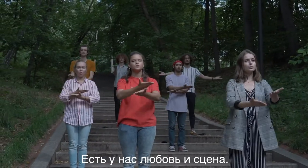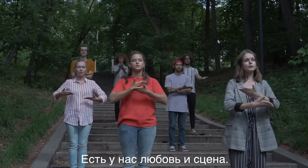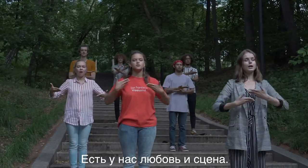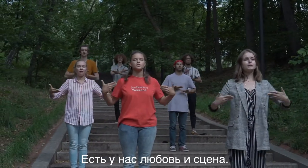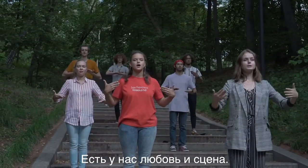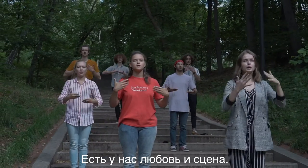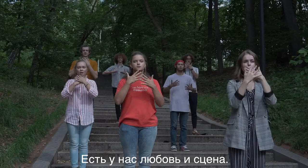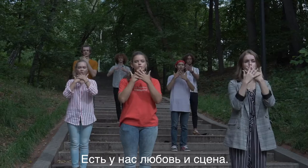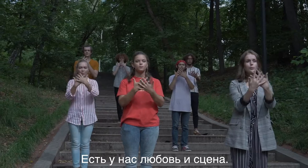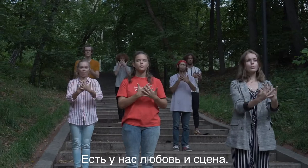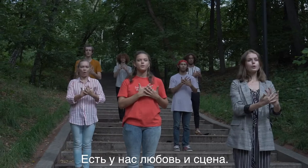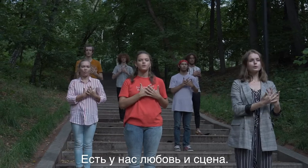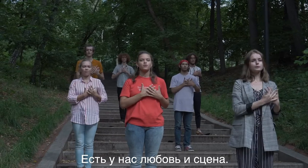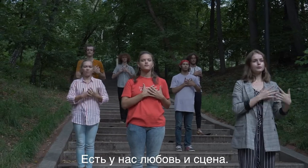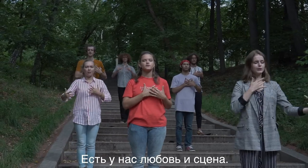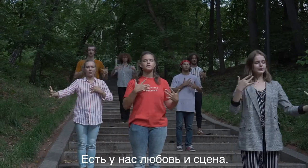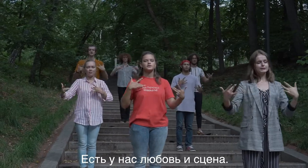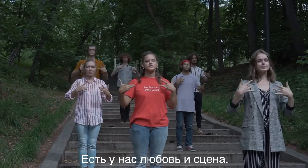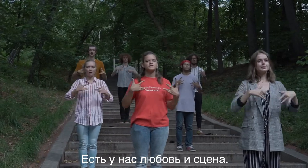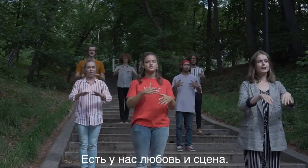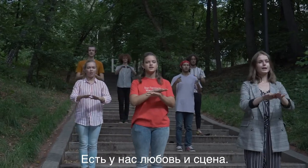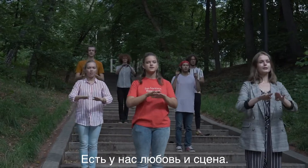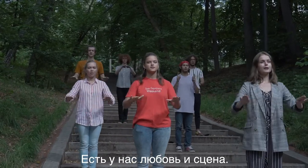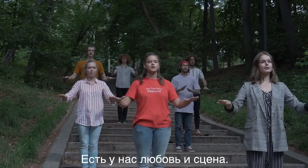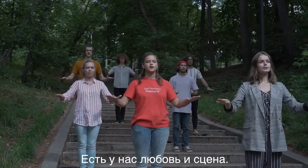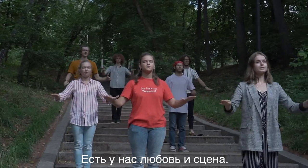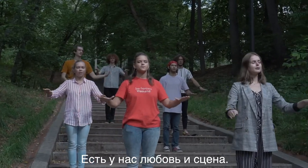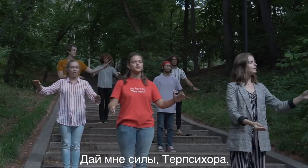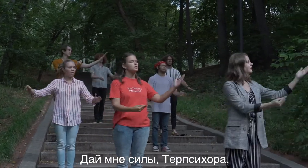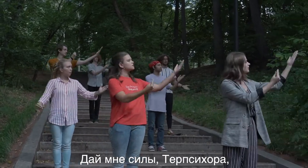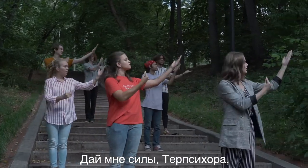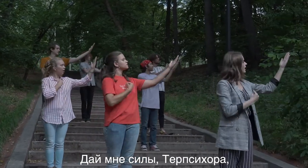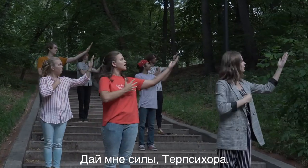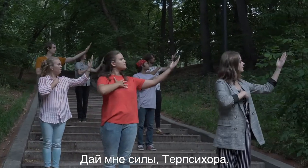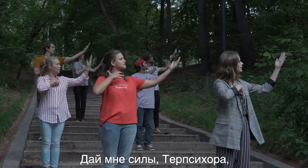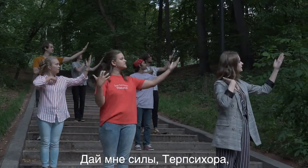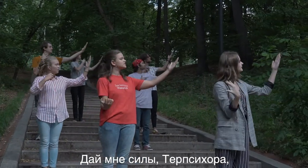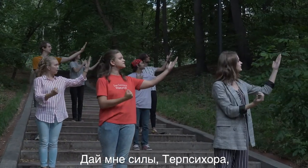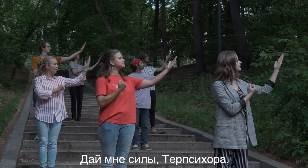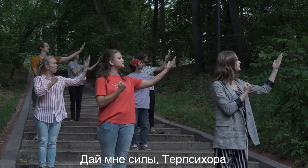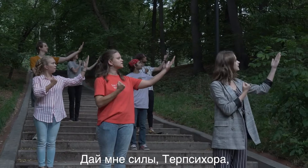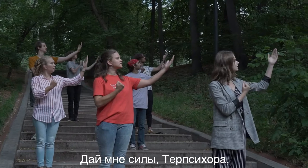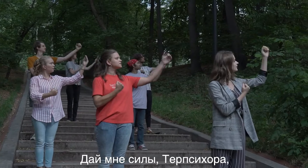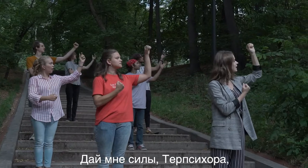есть у нас любовь и сцена. Дай мне силы,